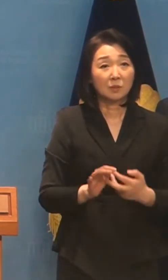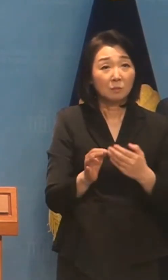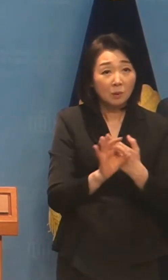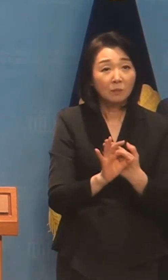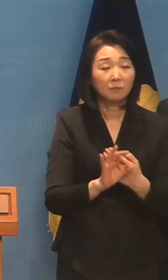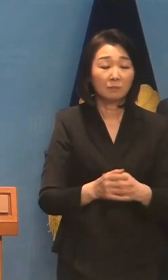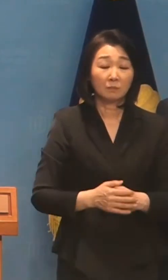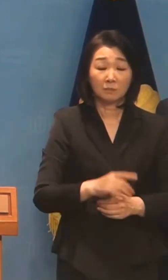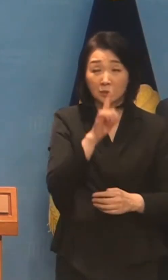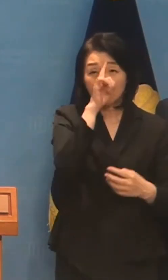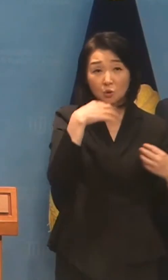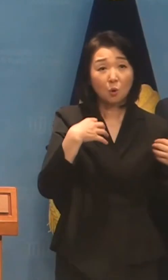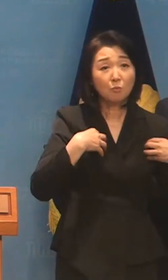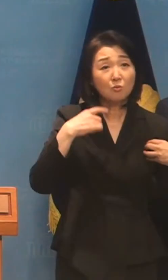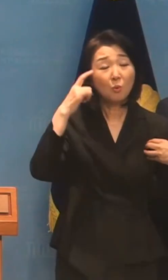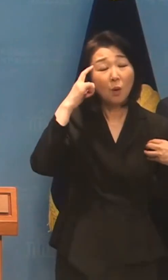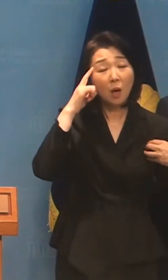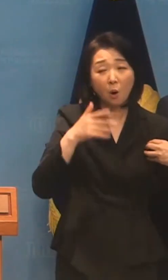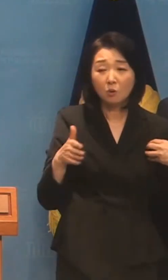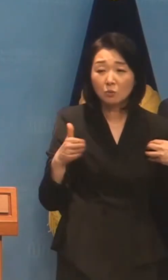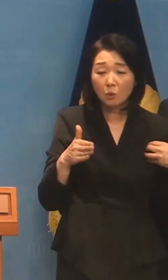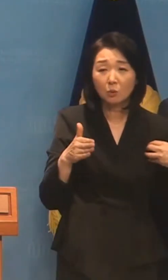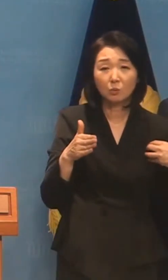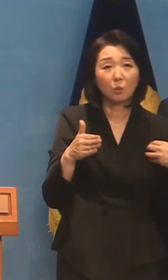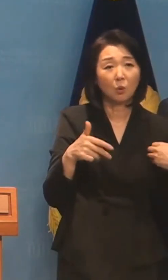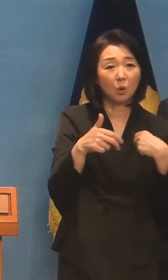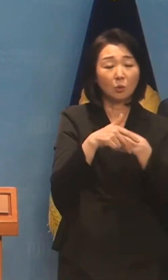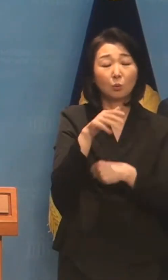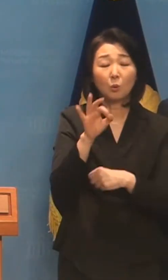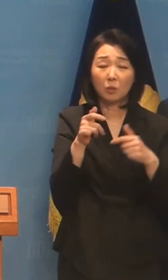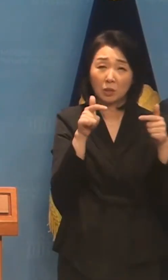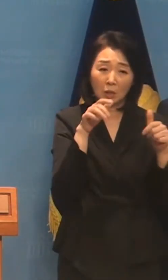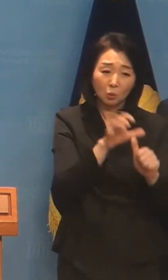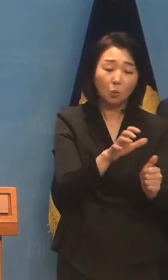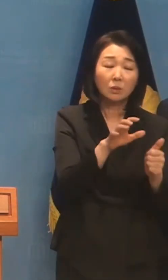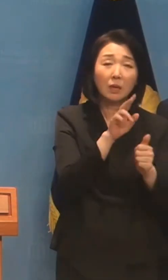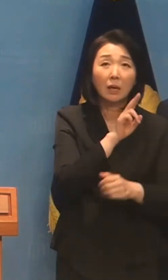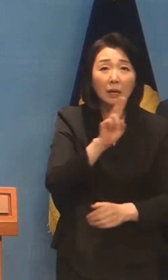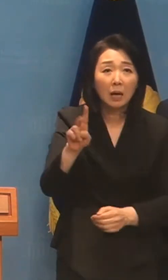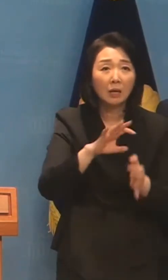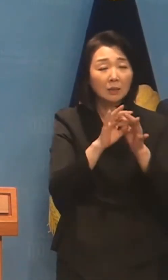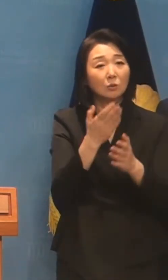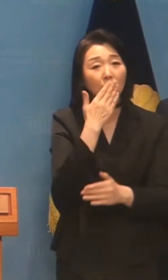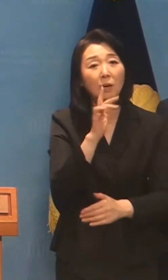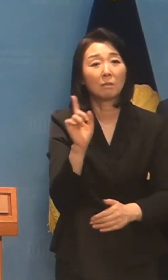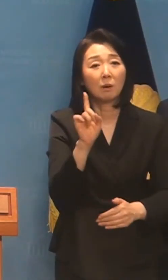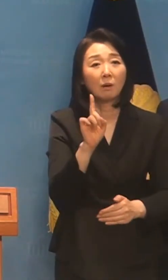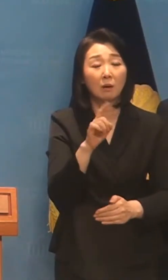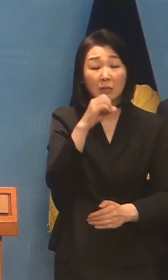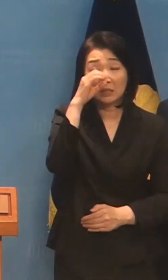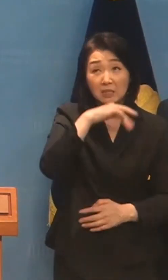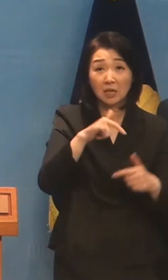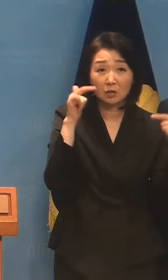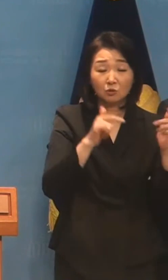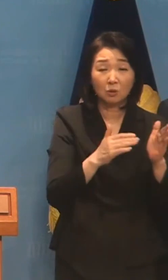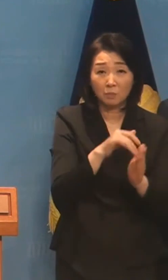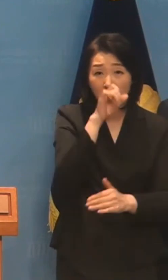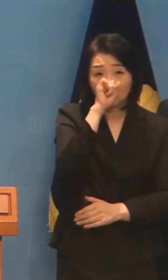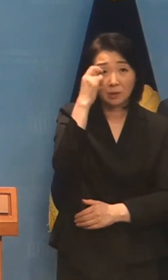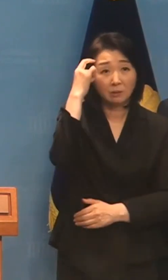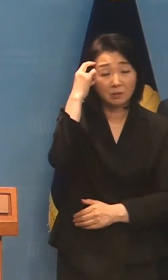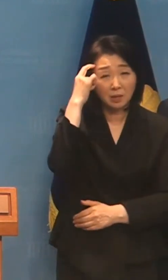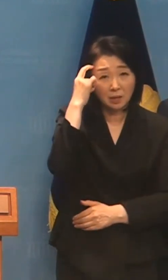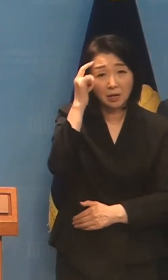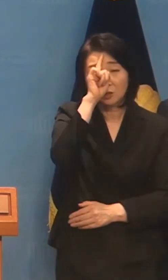그렇다면 정부는 도대체 어느 수준까지 진료비를 통제해야 지속 가능성이 확보된다고 생각하는 것입니까? 그저 줄이면 줄일수록 좋다고 생각하는